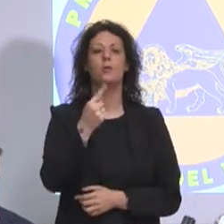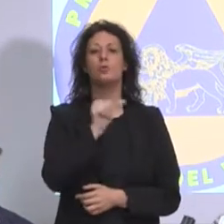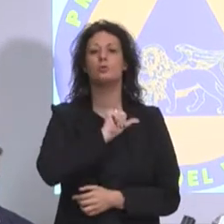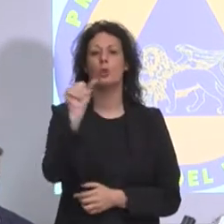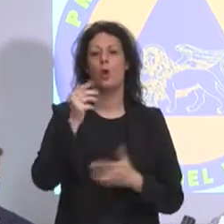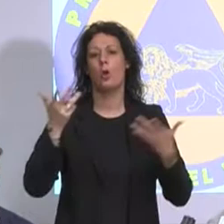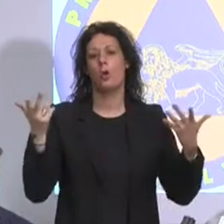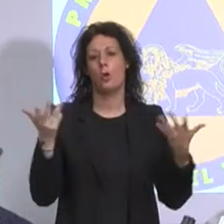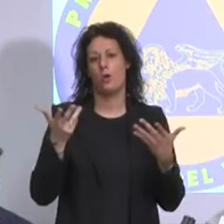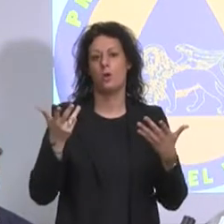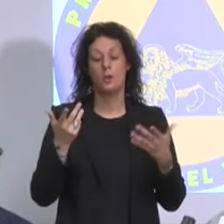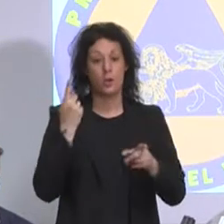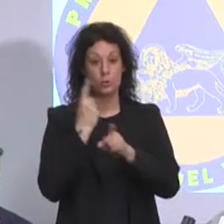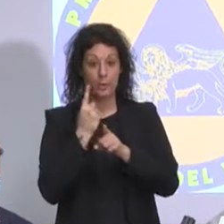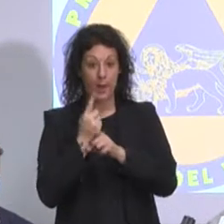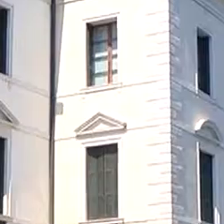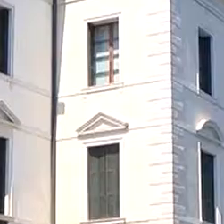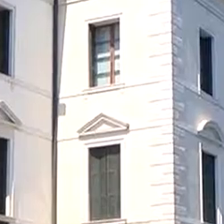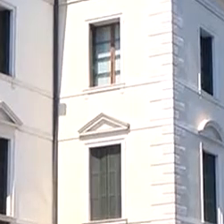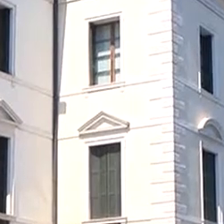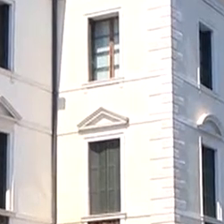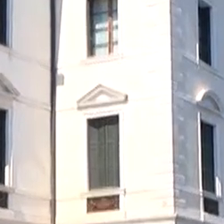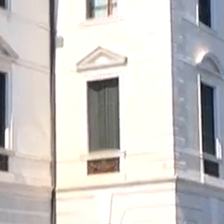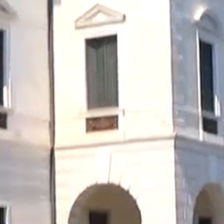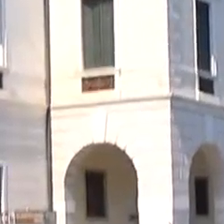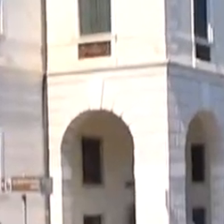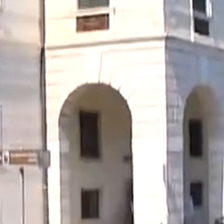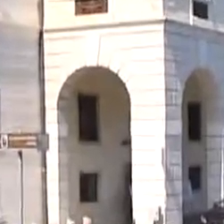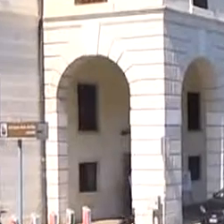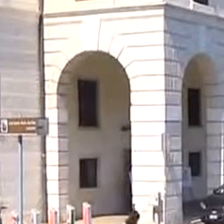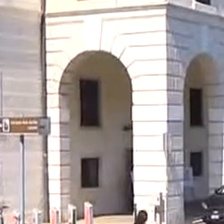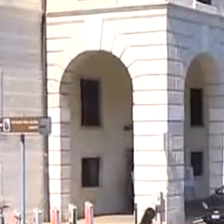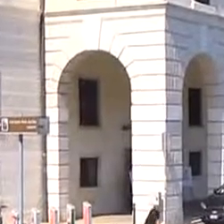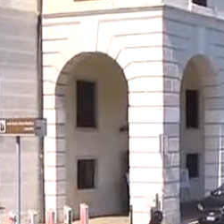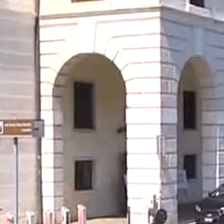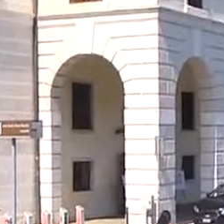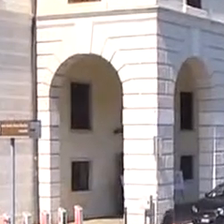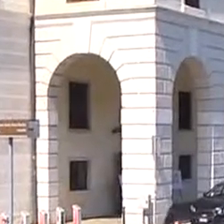andare avanti la Corte Costituzionale per sancire un principio che a me sembra inviolabile.